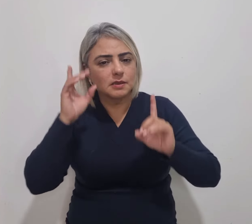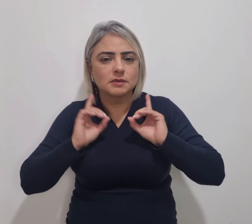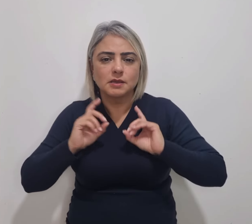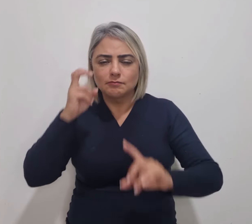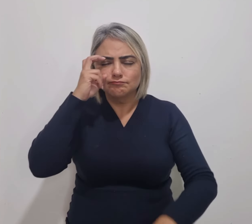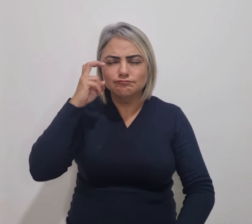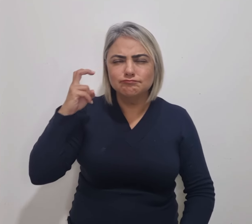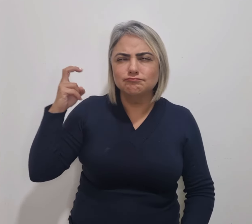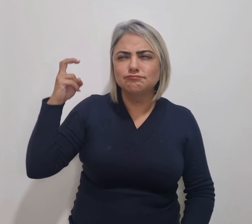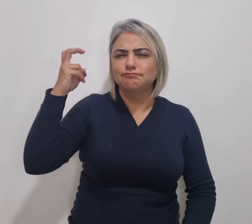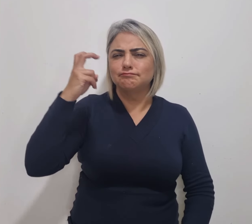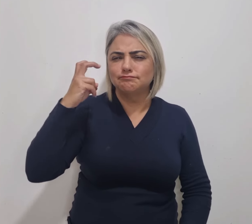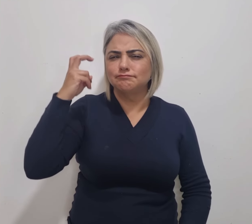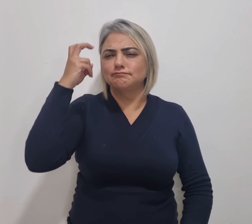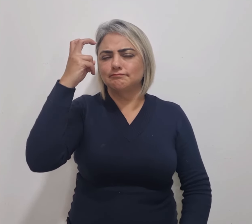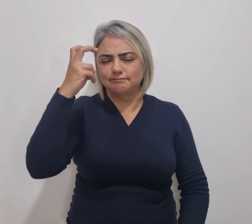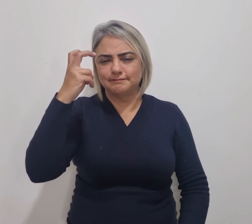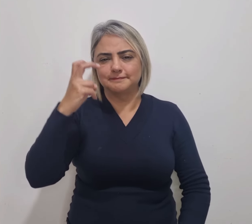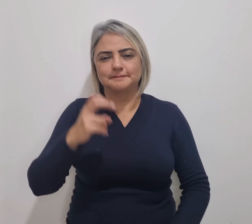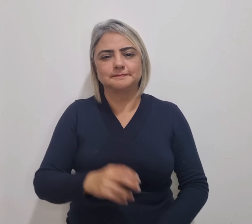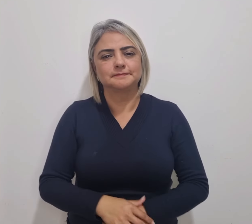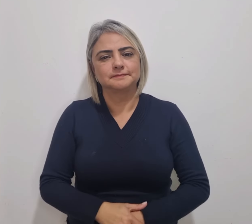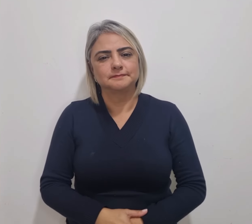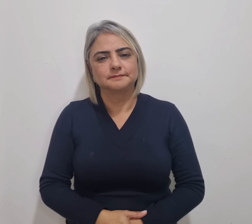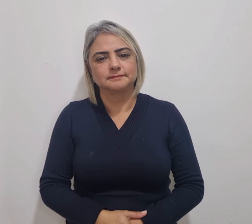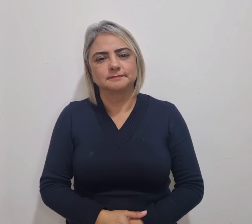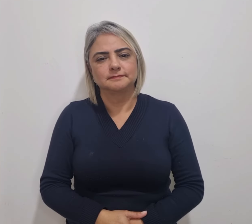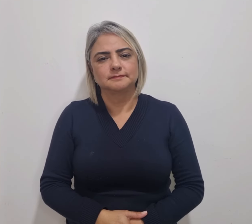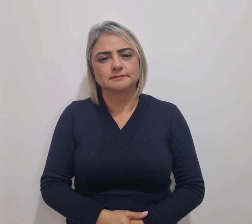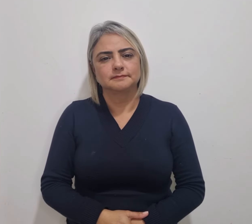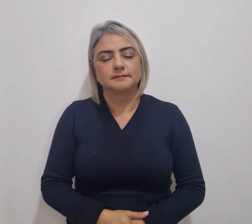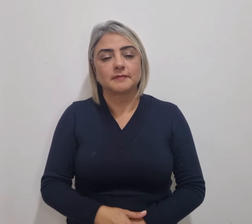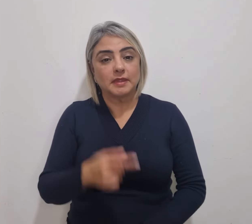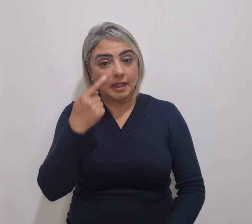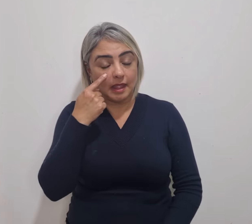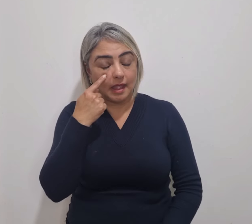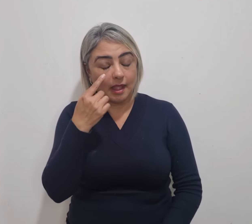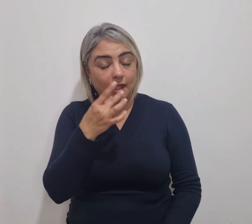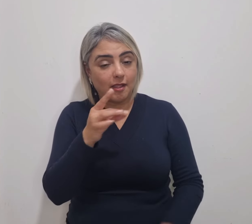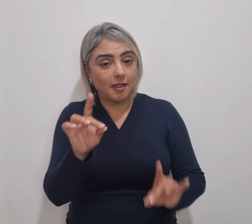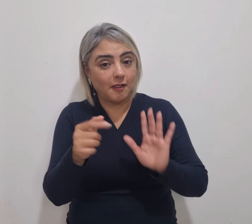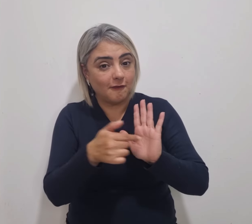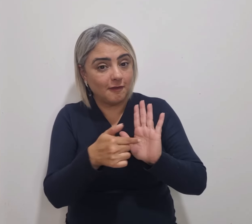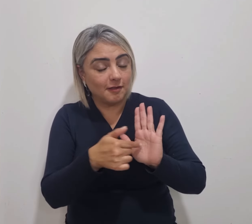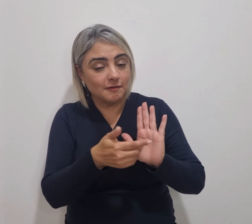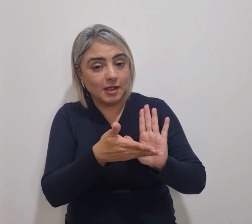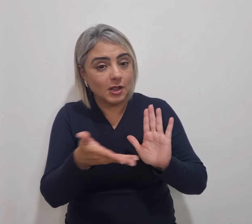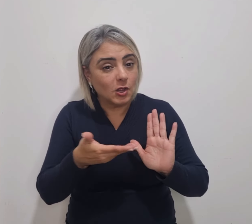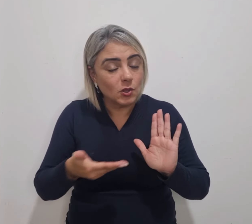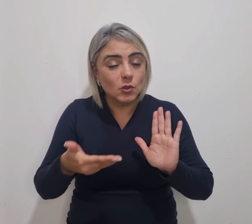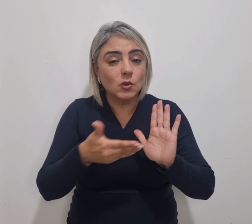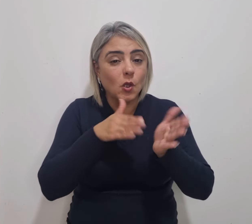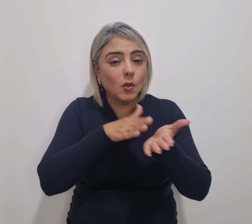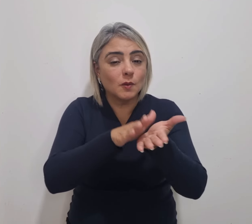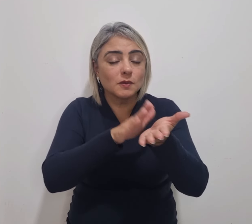habilidades e superdotação. Clique aqui e confira todas as edições da revista.